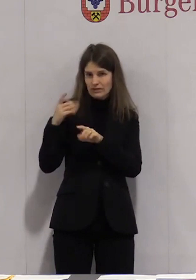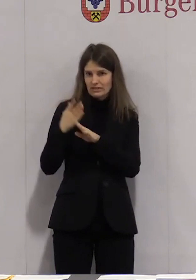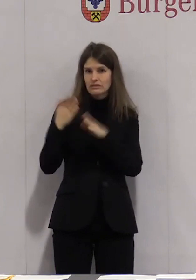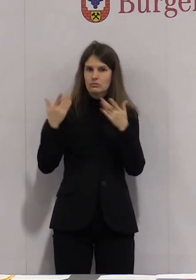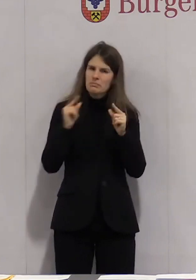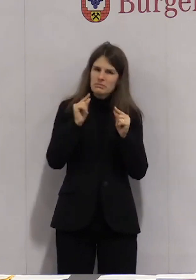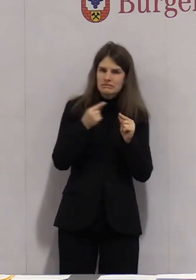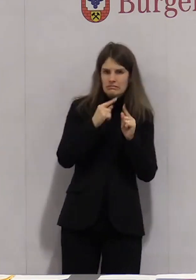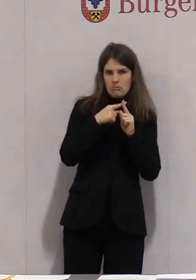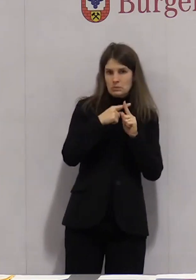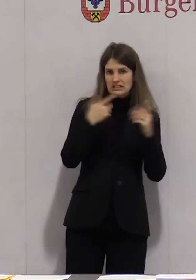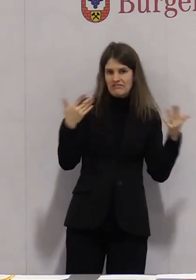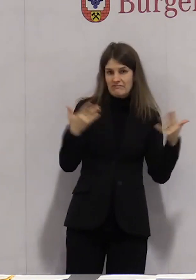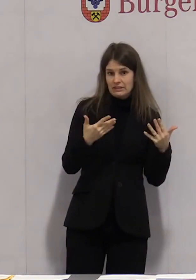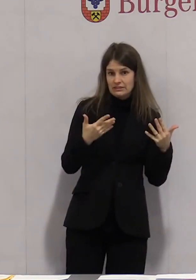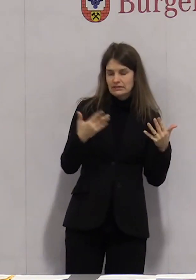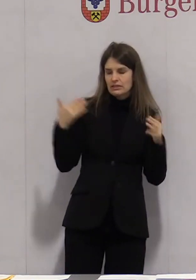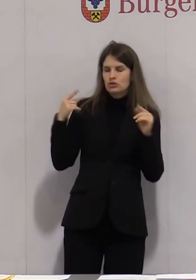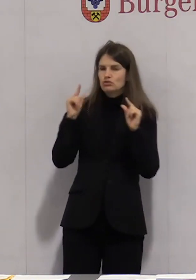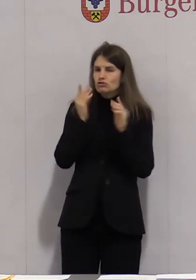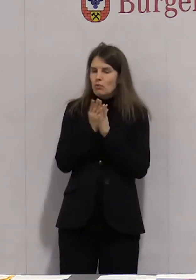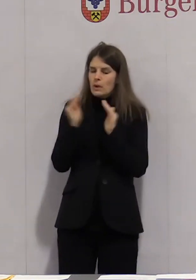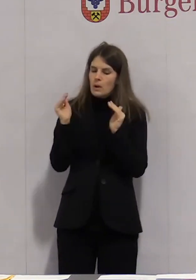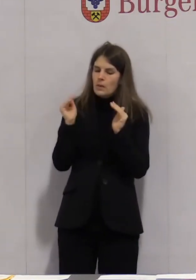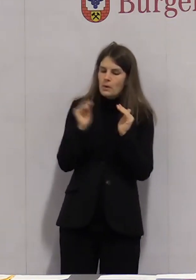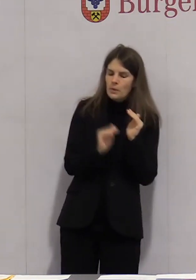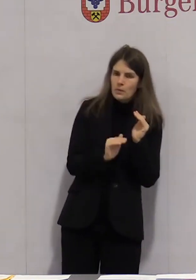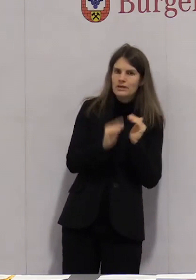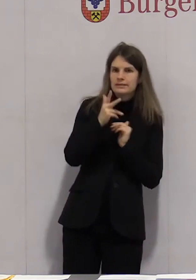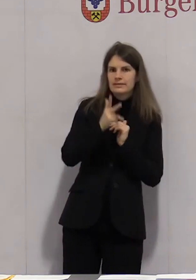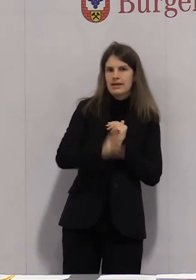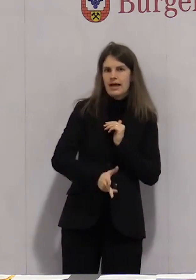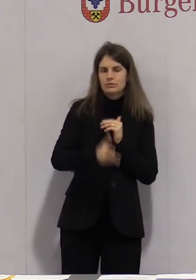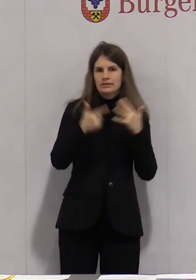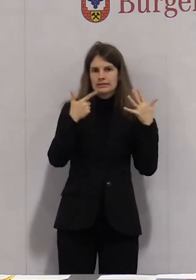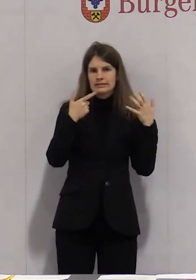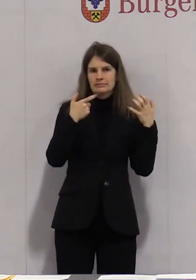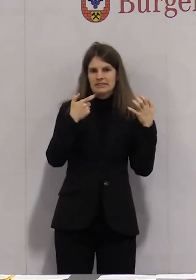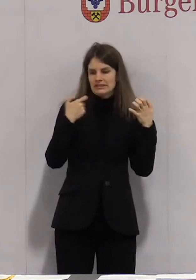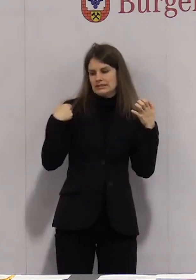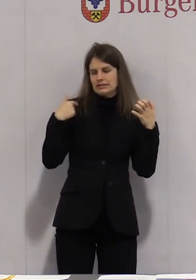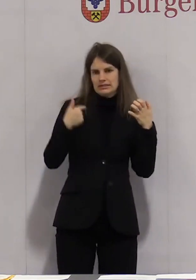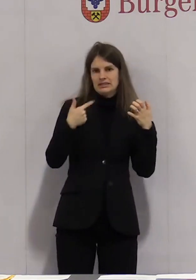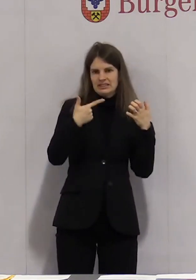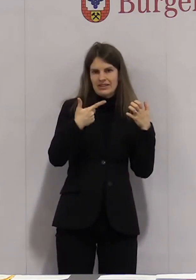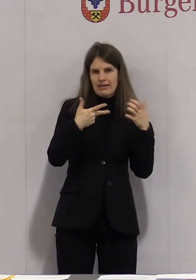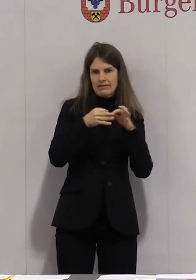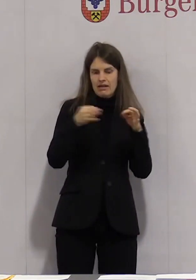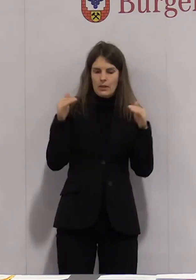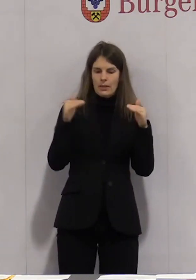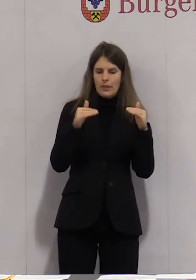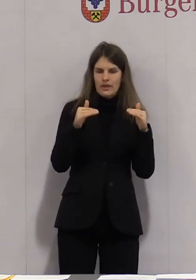tages mittlerweile auf 370 abgefallen den zurückliegenden tagen es sind also